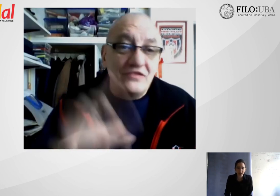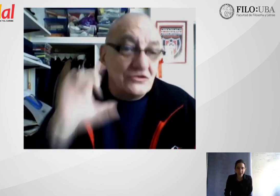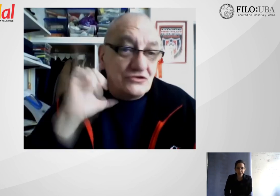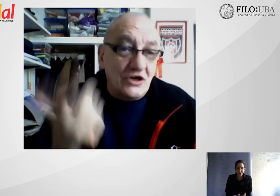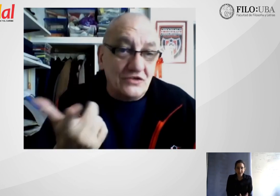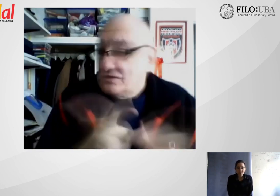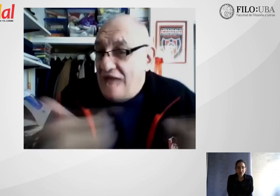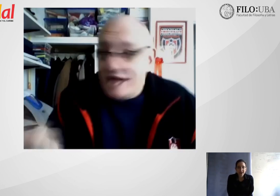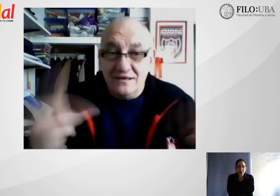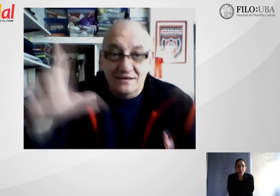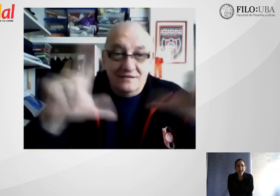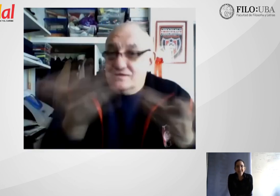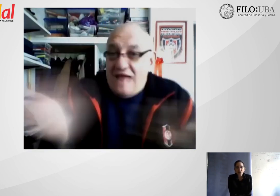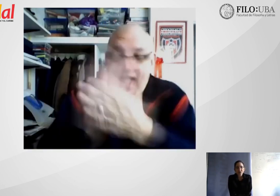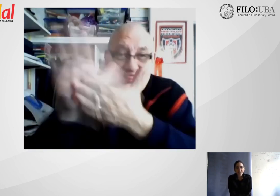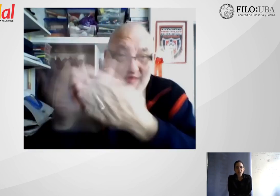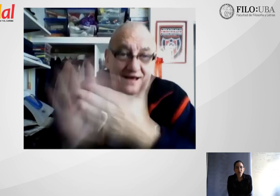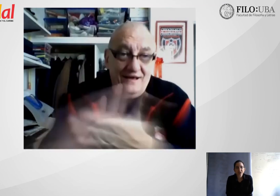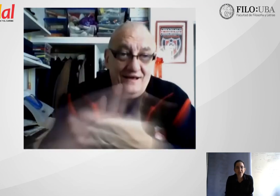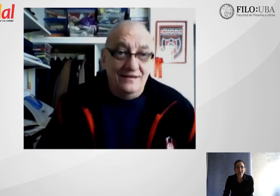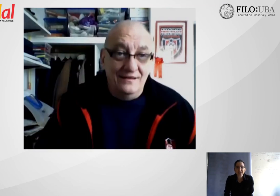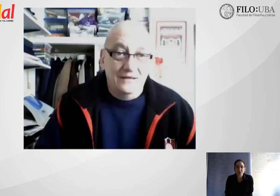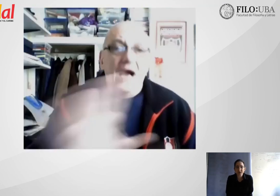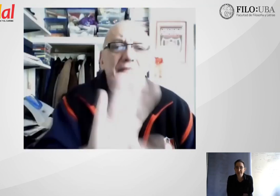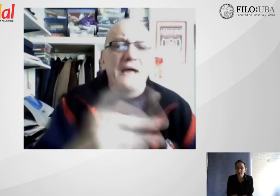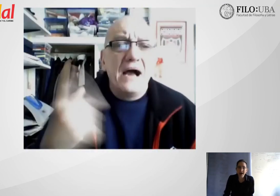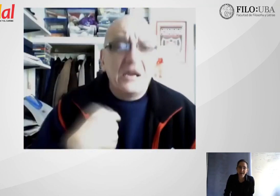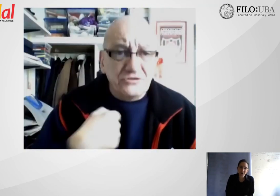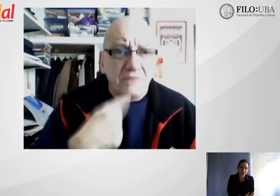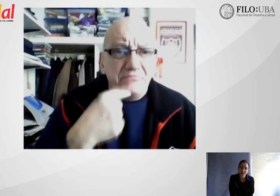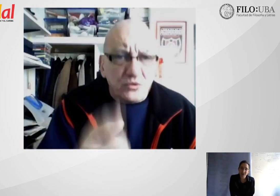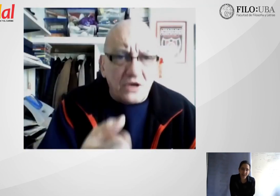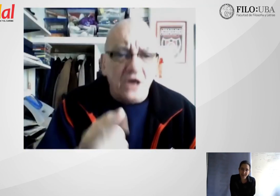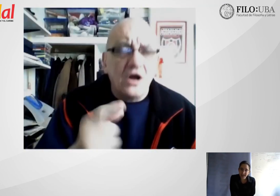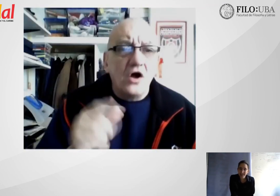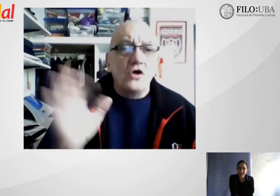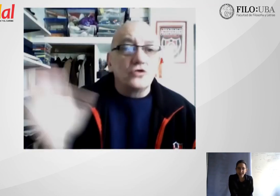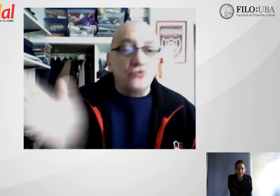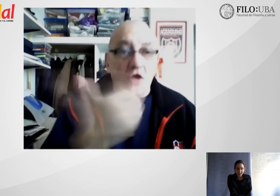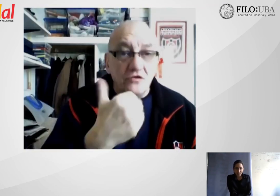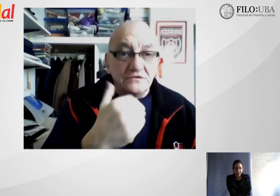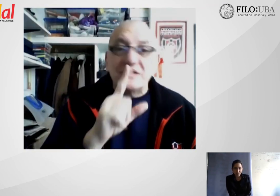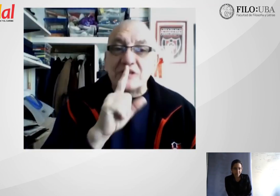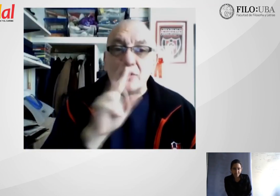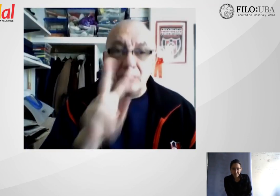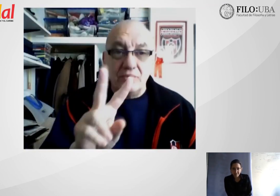acceso. No, la comunidad de sordos en esos contextos están como desarmadas, no están organizadas.